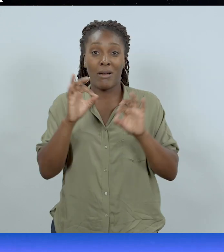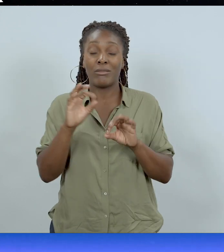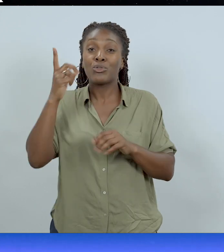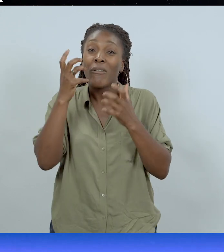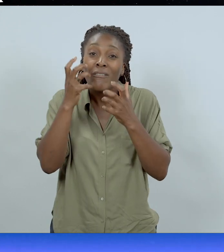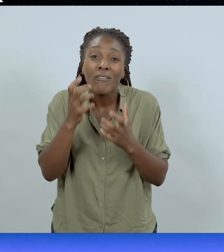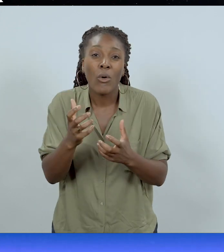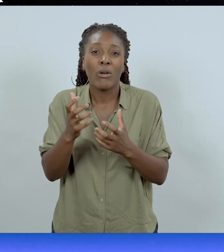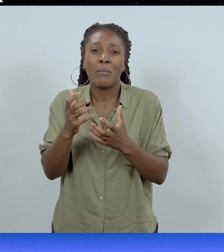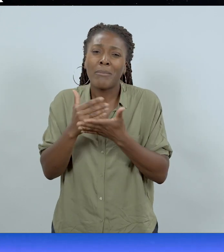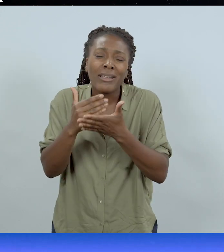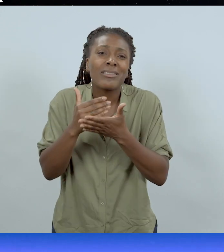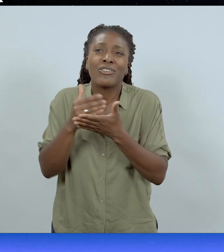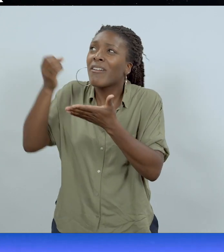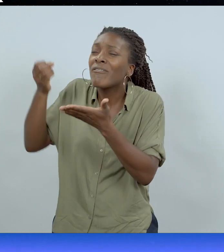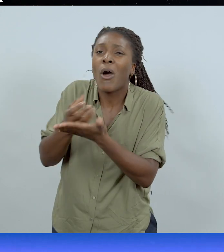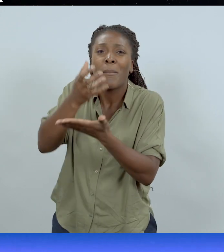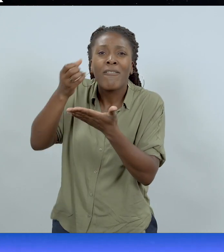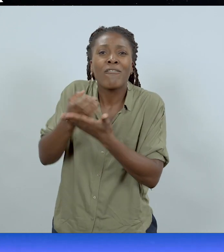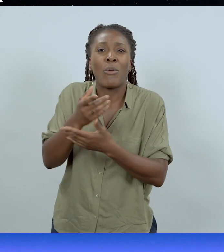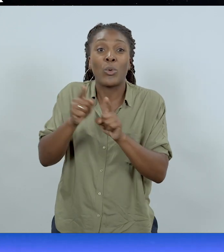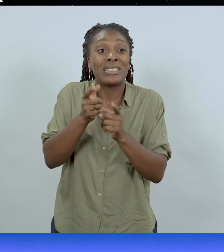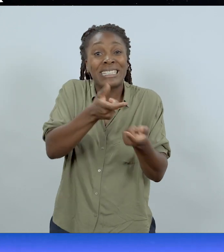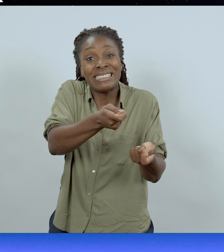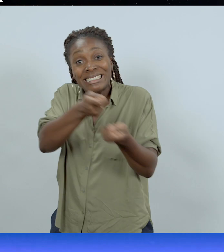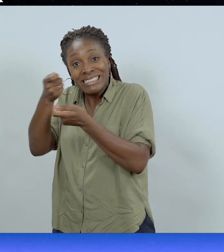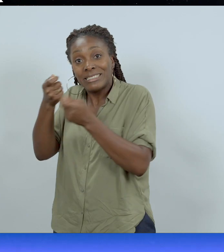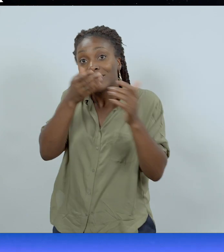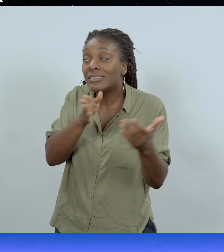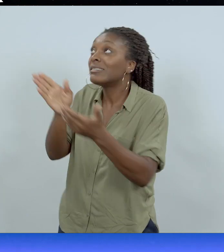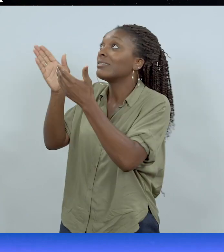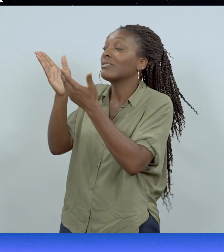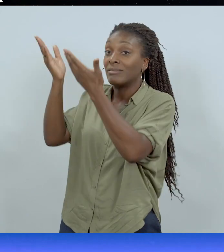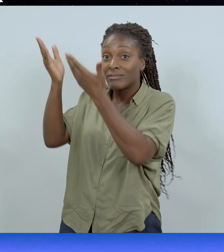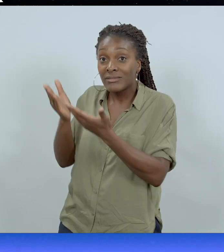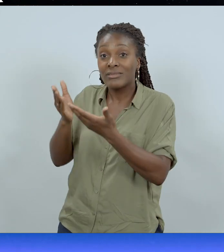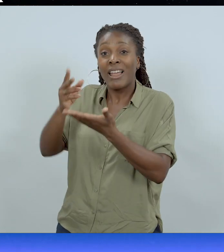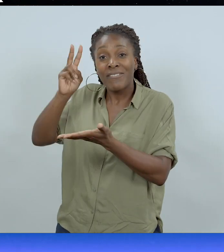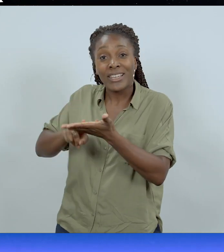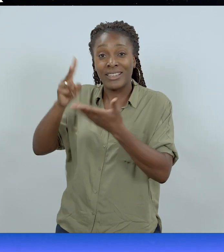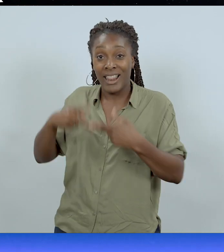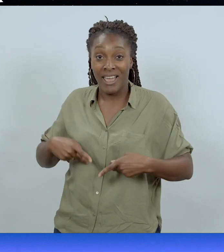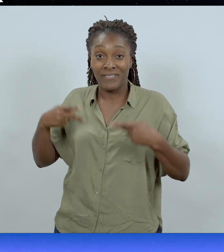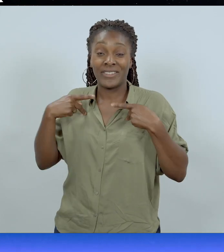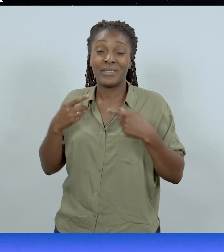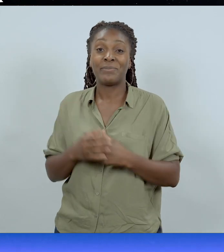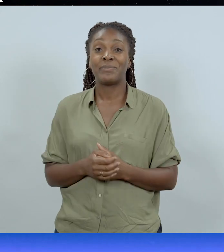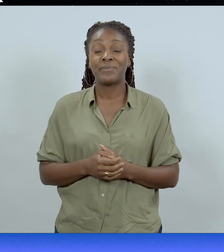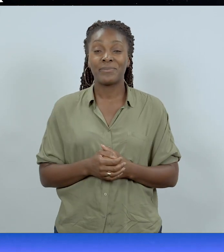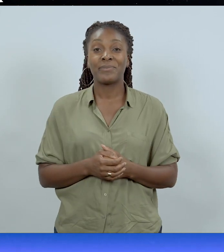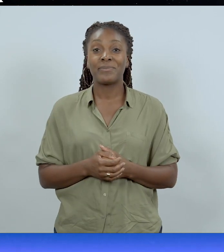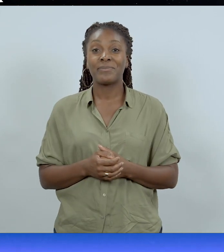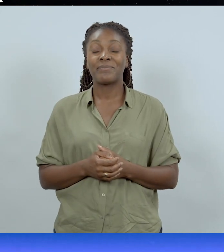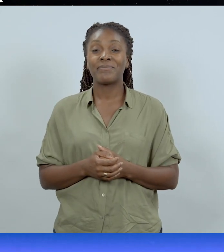Et Dieu désire communiquer son message et emmener les personnes qui ne le connaissent pas encore sur le sentier de la vérité, de la